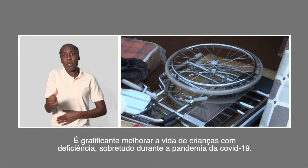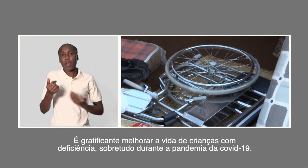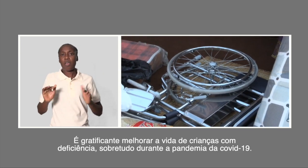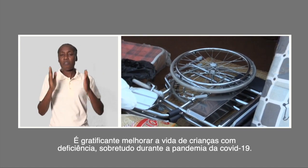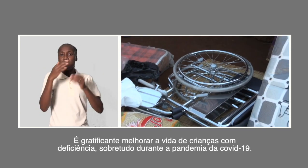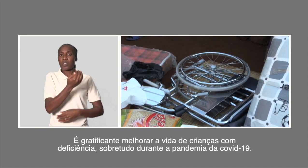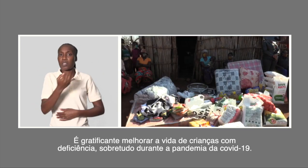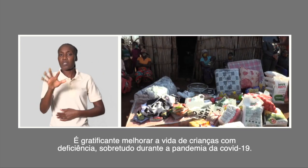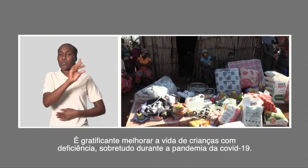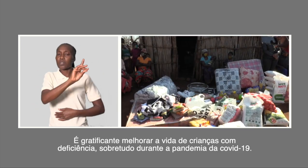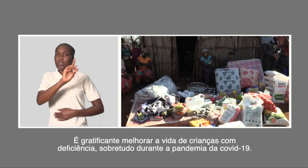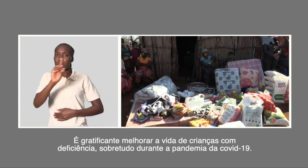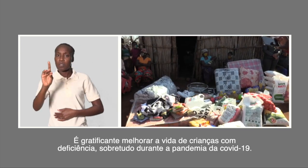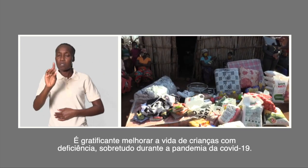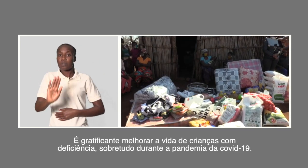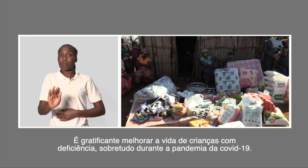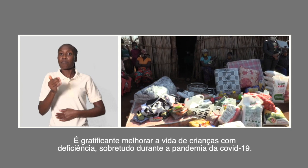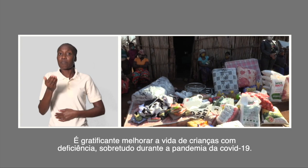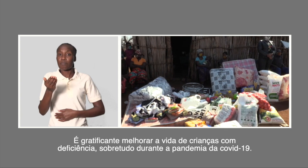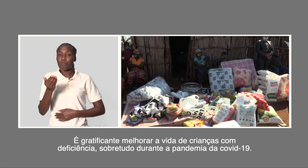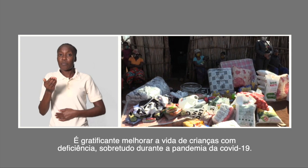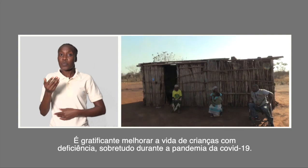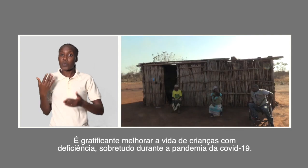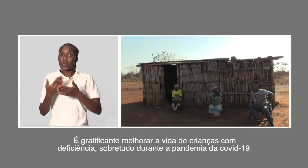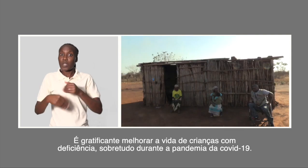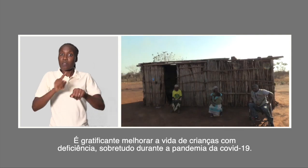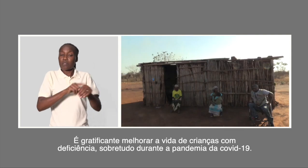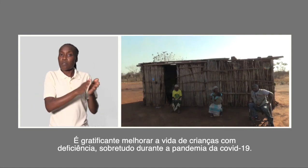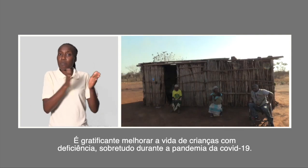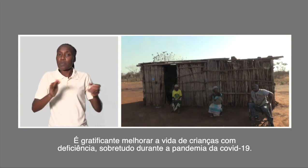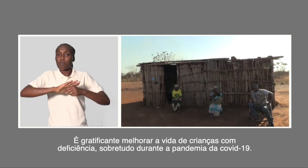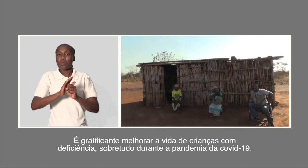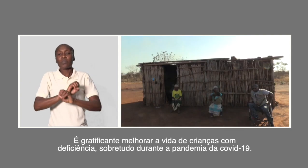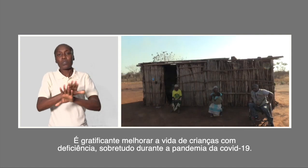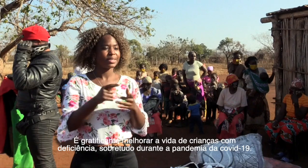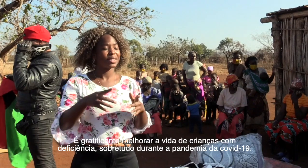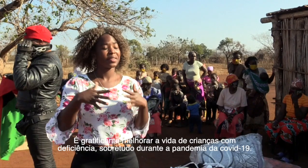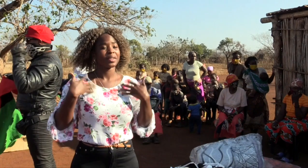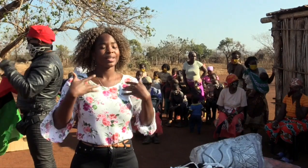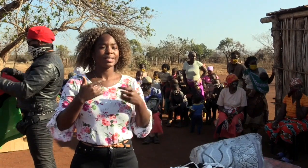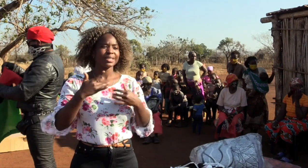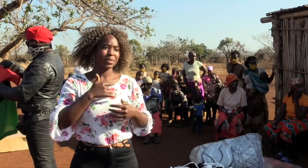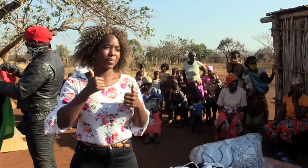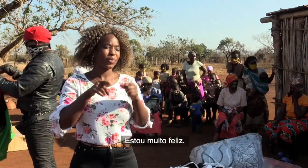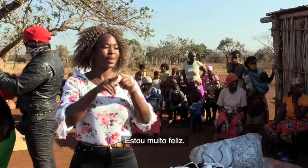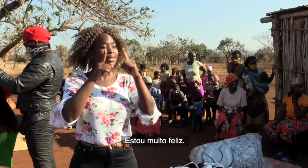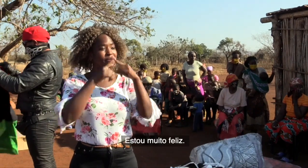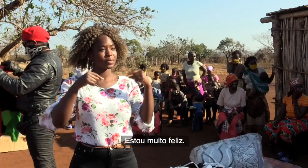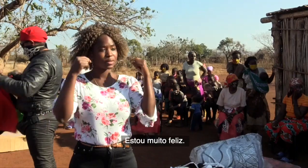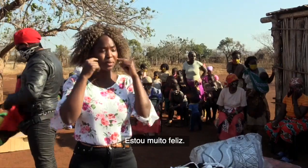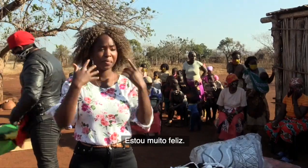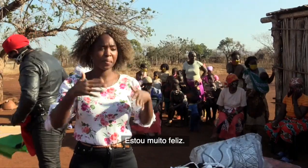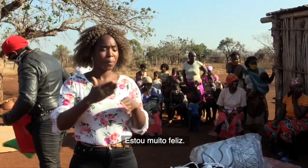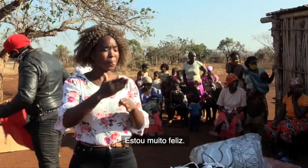vida de crianças com deficiência, sobretudo durante a pandemia da Covid-19. Para mim foi um